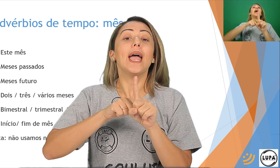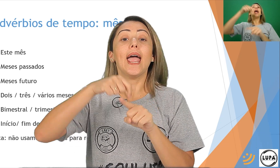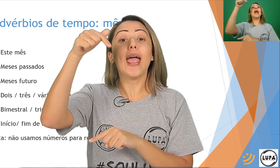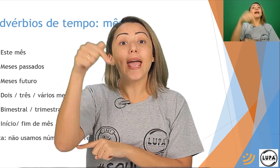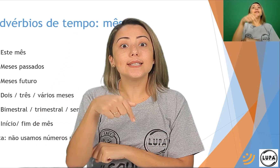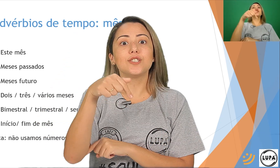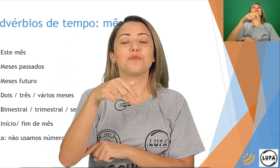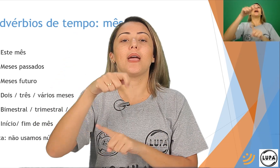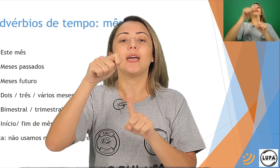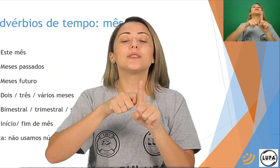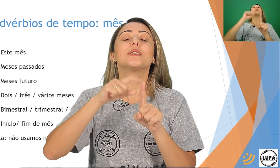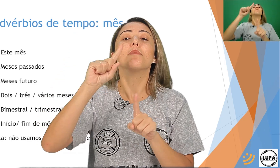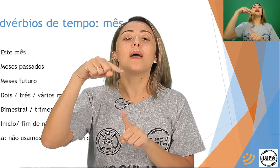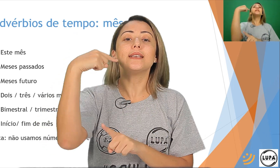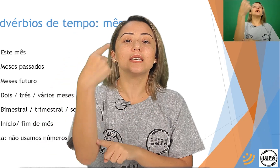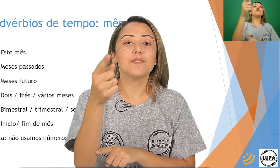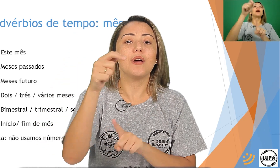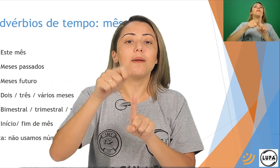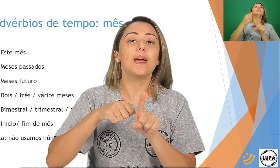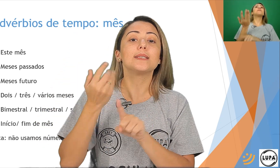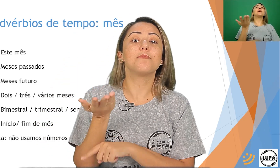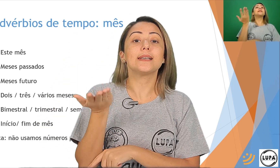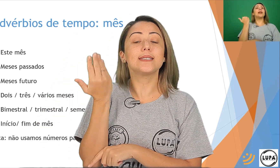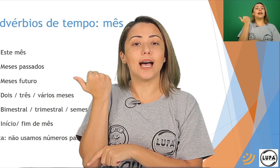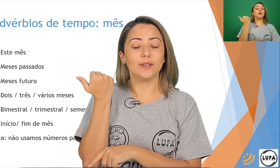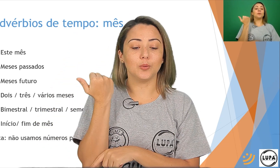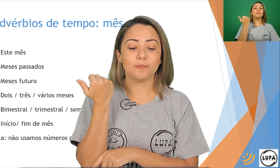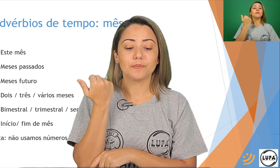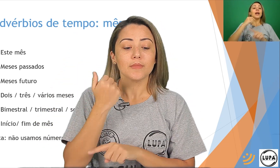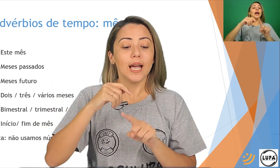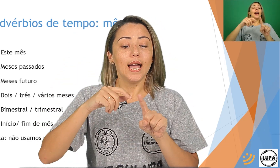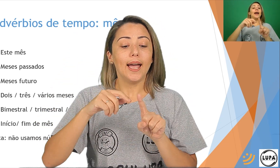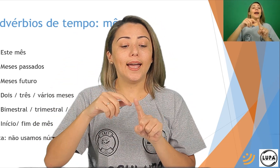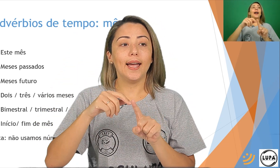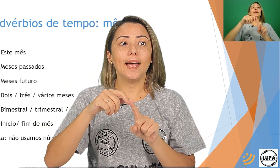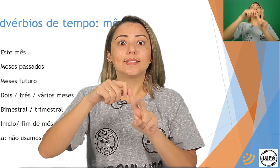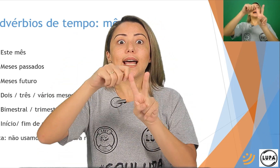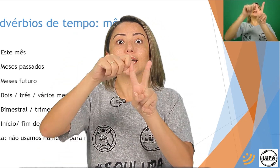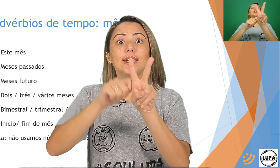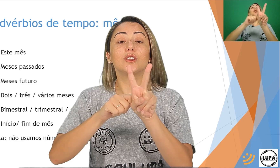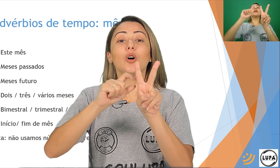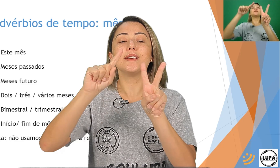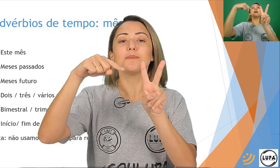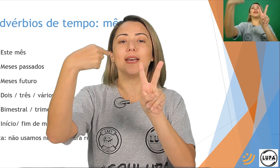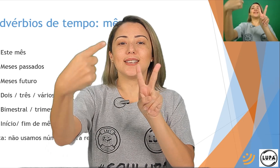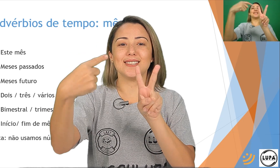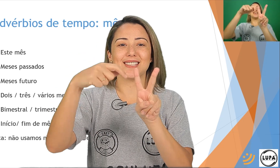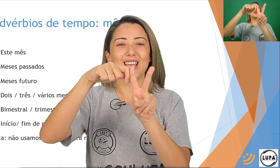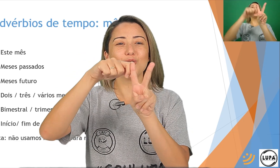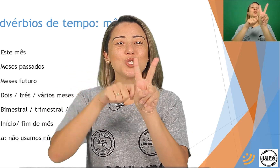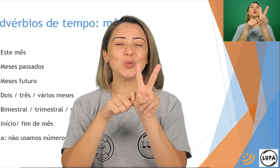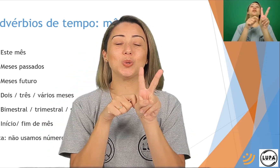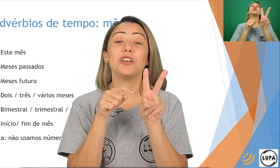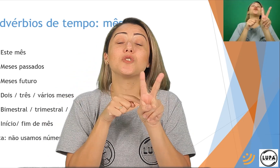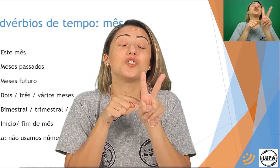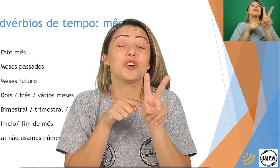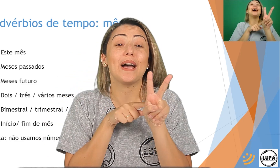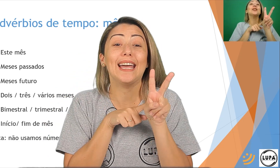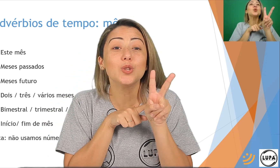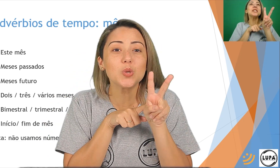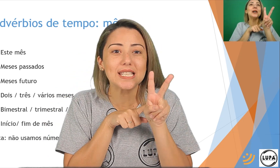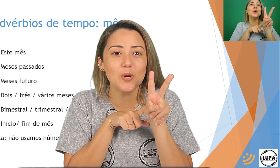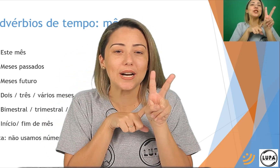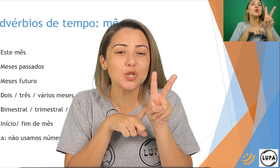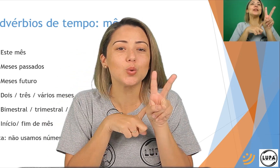Então, este mês, mês que vem, mês passado. Daqui 2 meses, eu junto, isso se